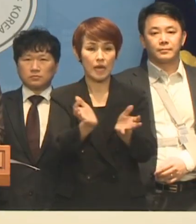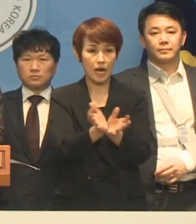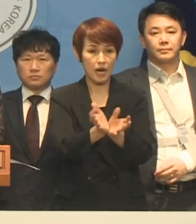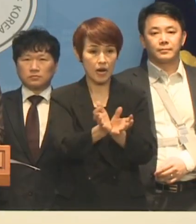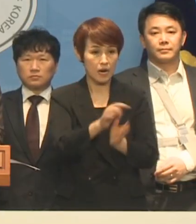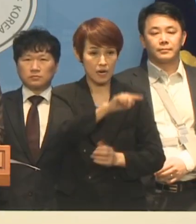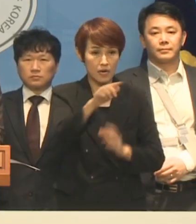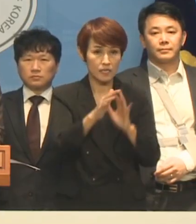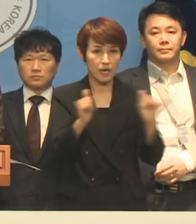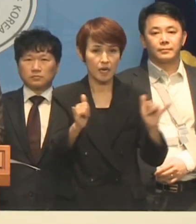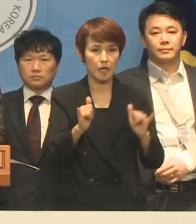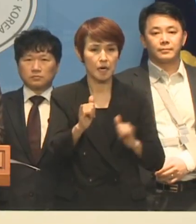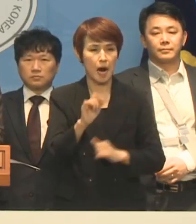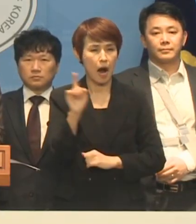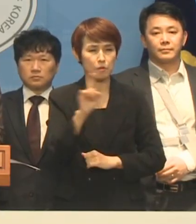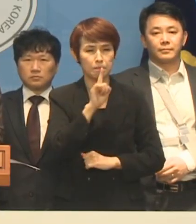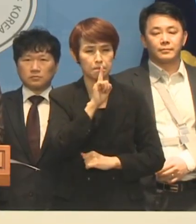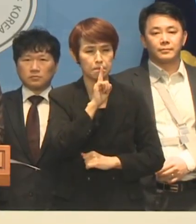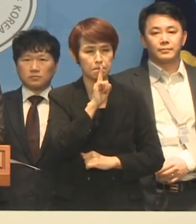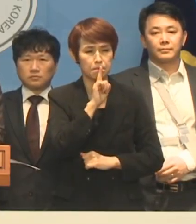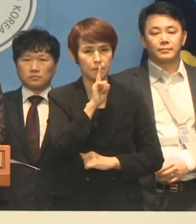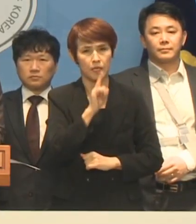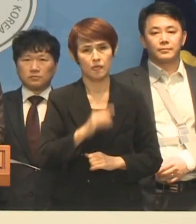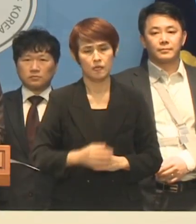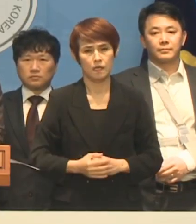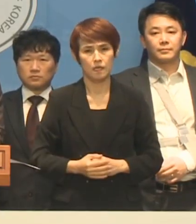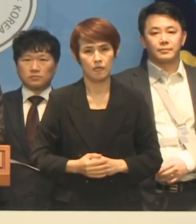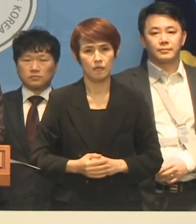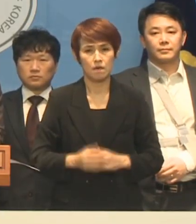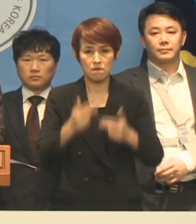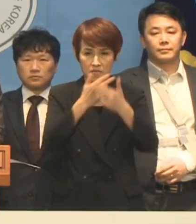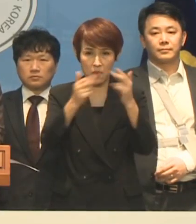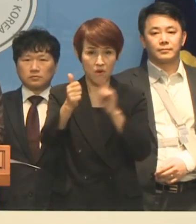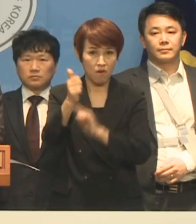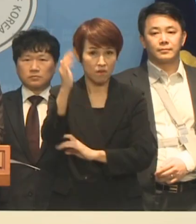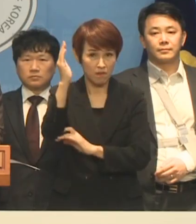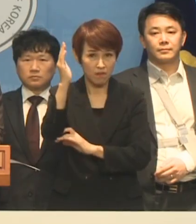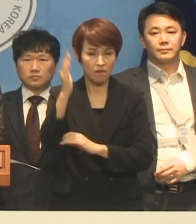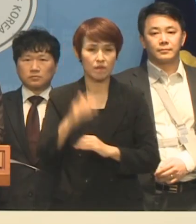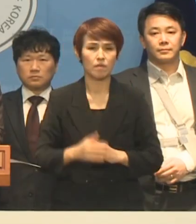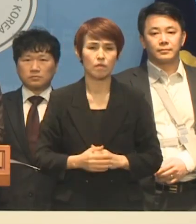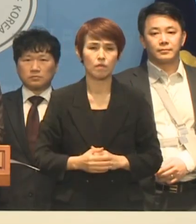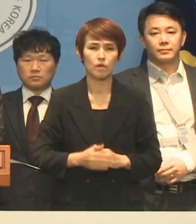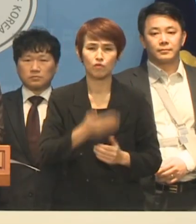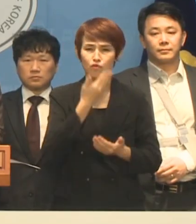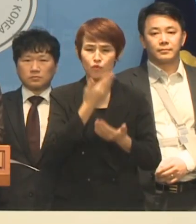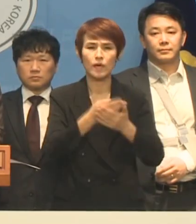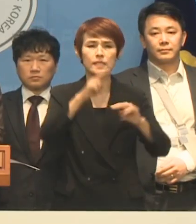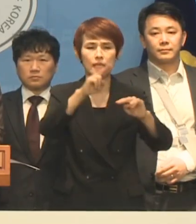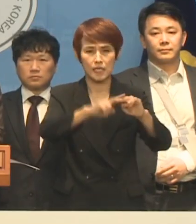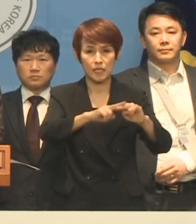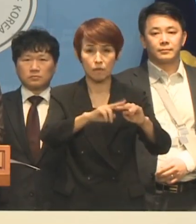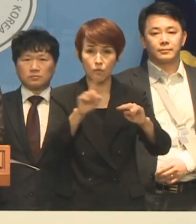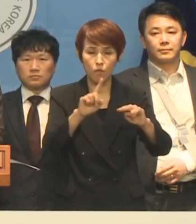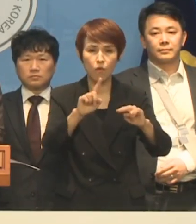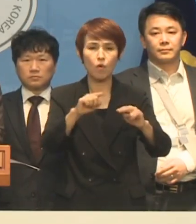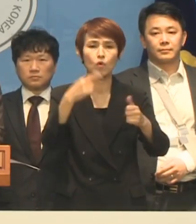여전히 침묵을 지키고 있습니다. 이재명 대표는 가장 중요한 보직이라고 평가한